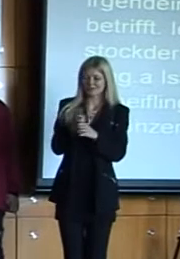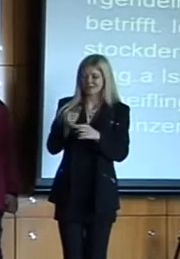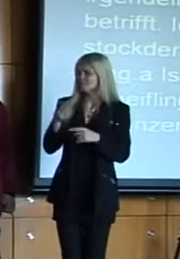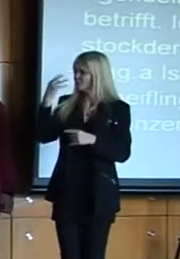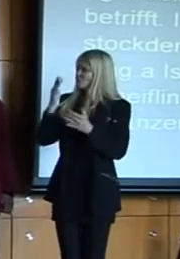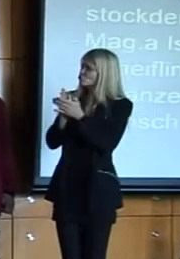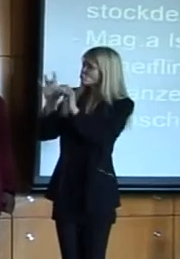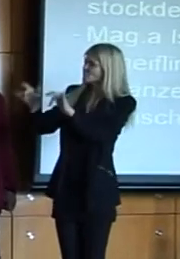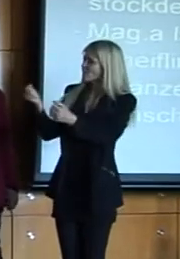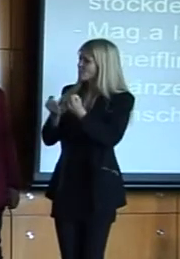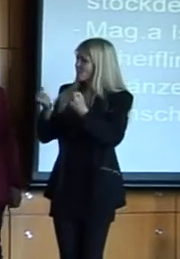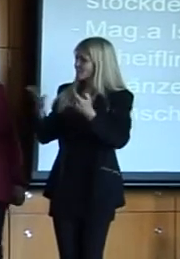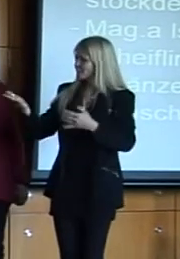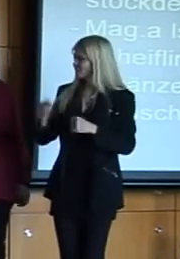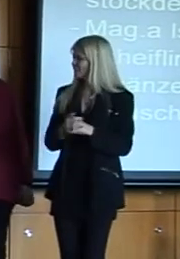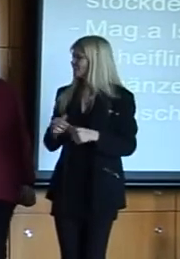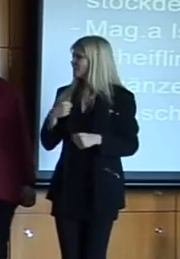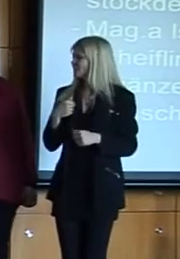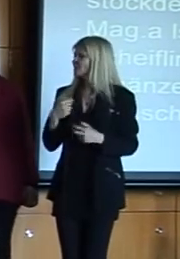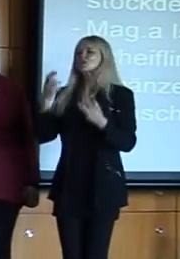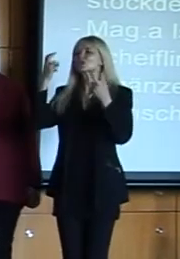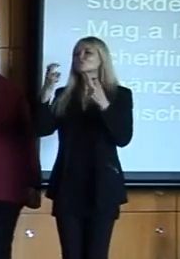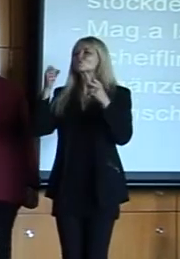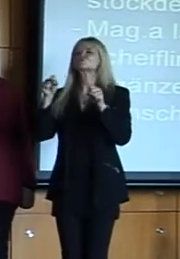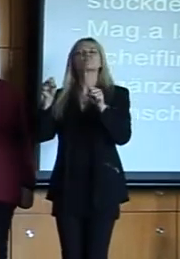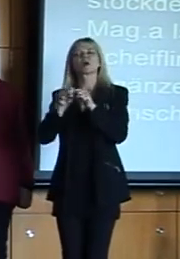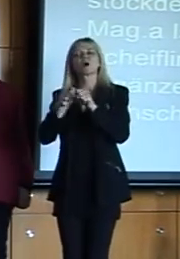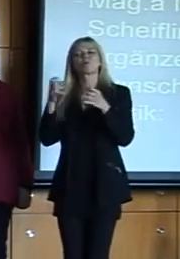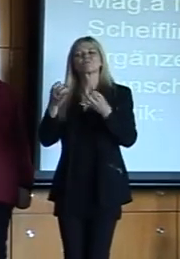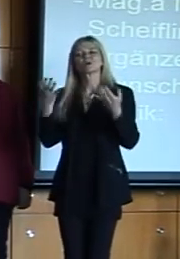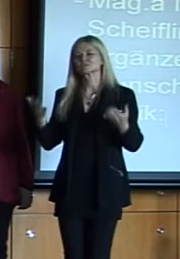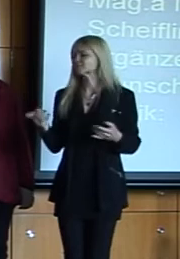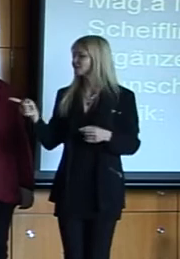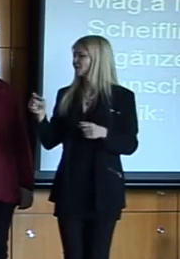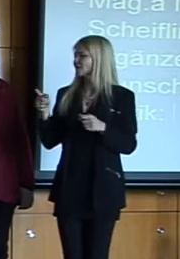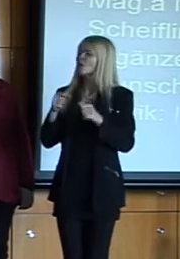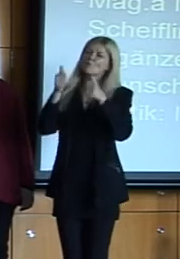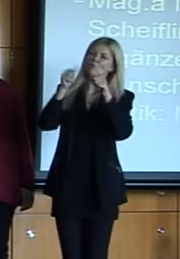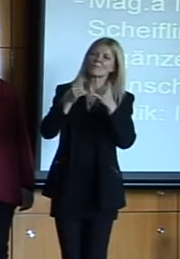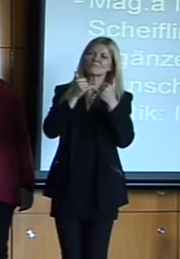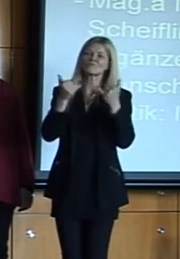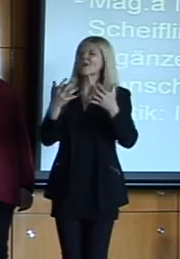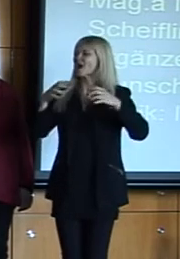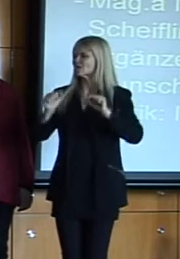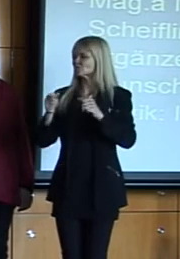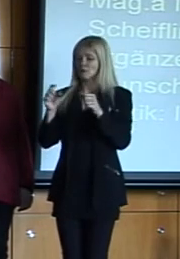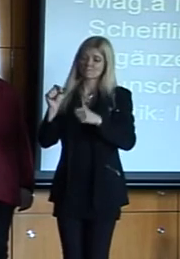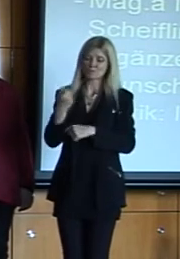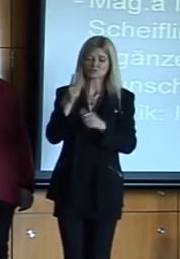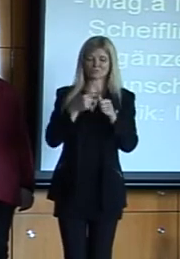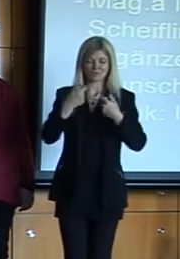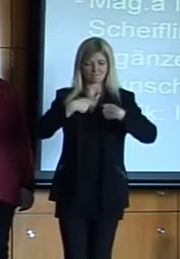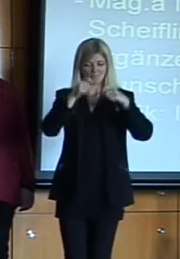mir einfach auch wünschen, das sind auch die Erfahrungen einer Anwaltschaft, besonders wenn es um die umfassende bauliche